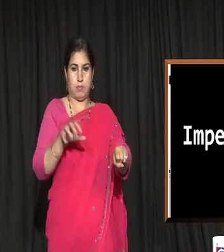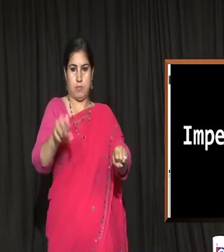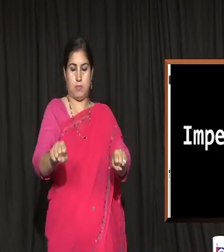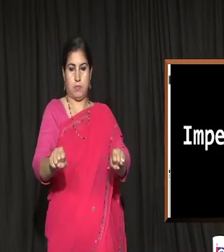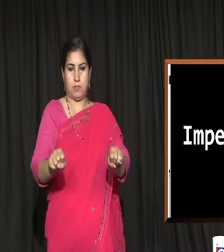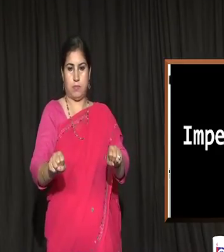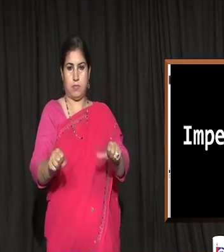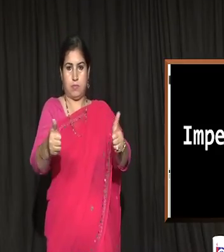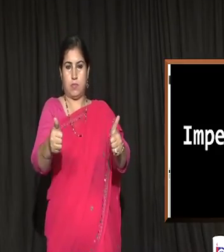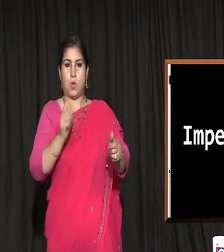साम्राज्यवाद.